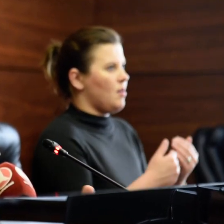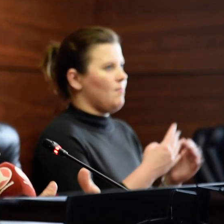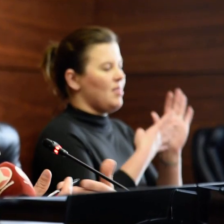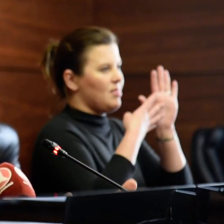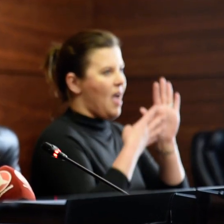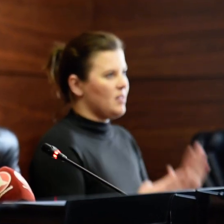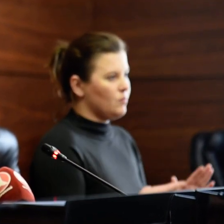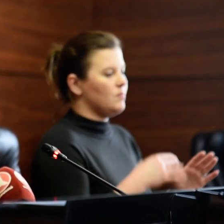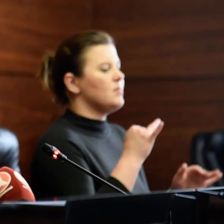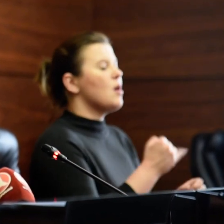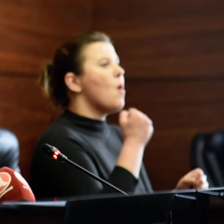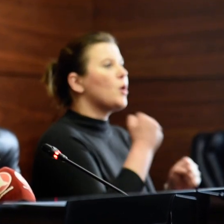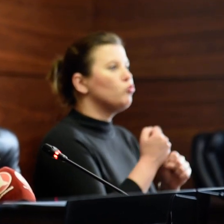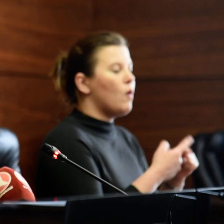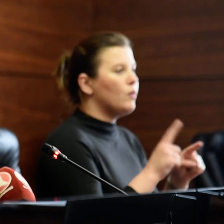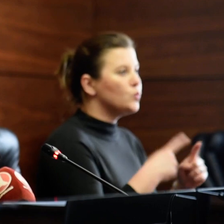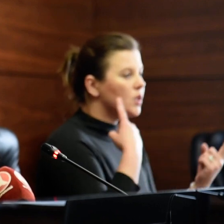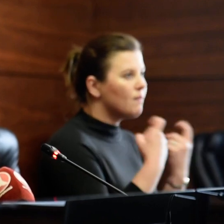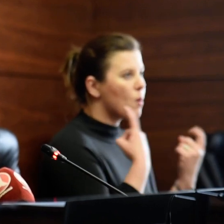і опрацьовували цю всю інформацію.